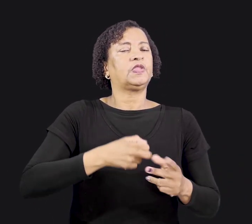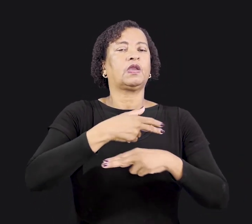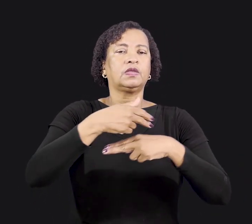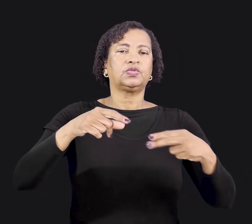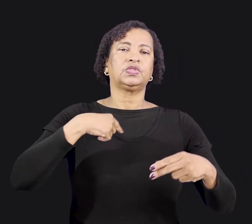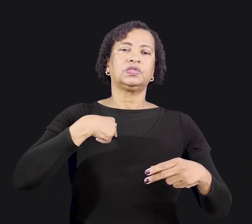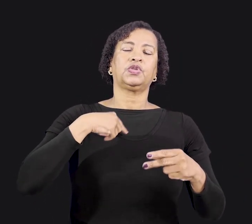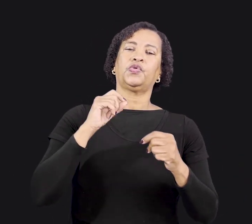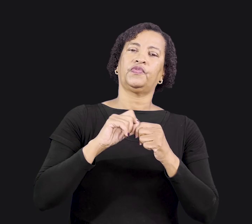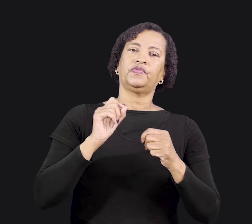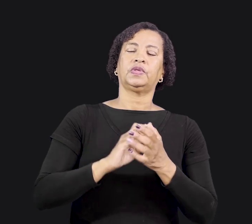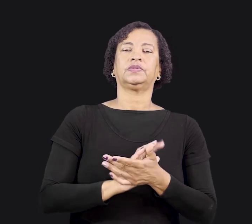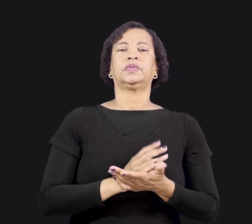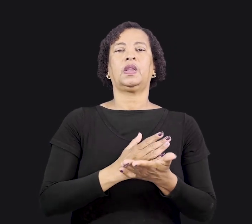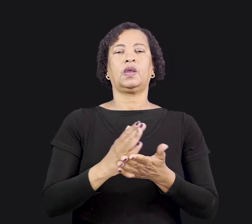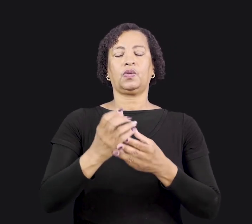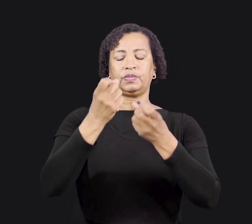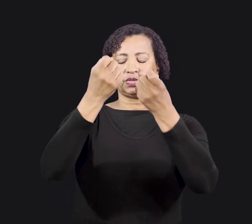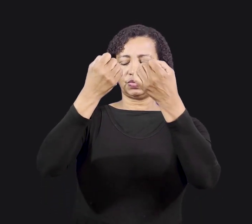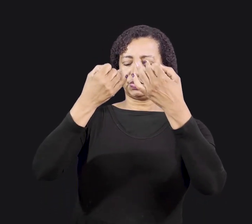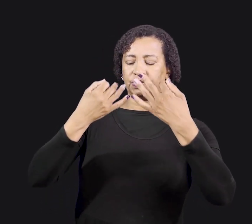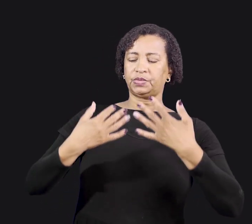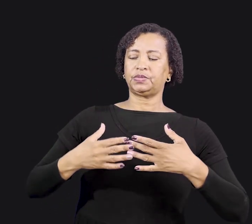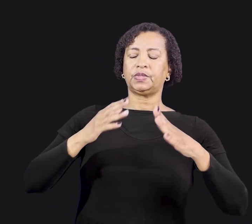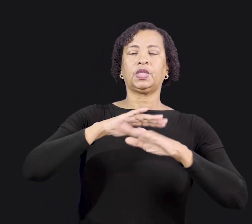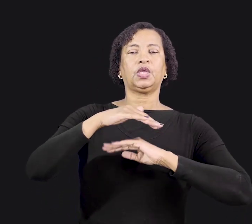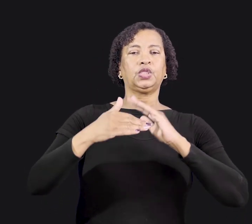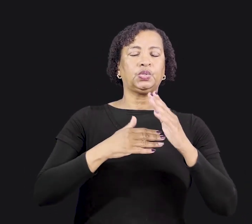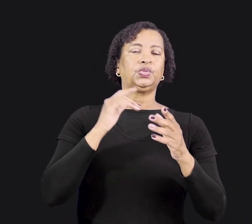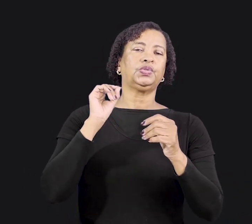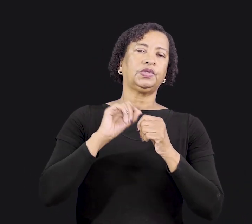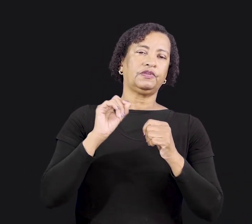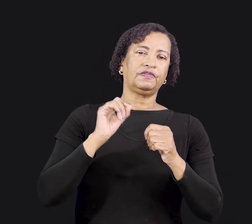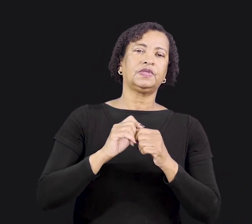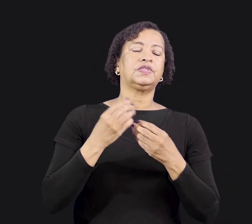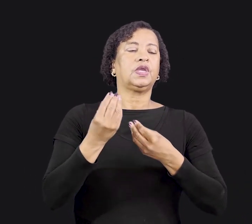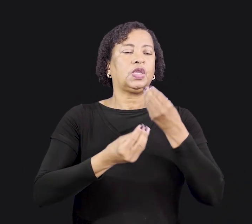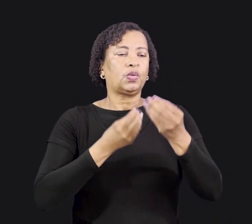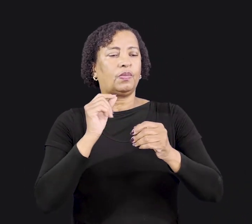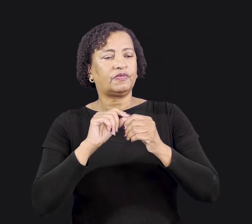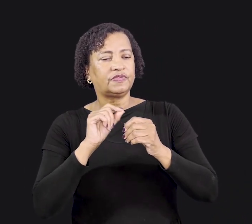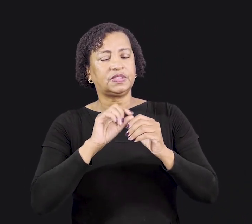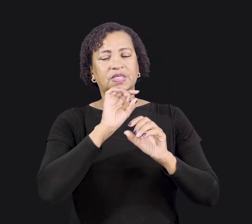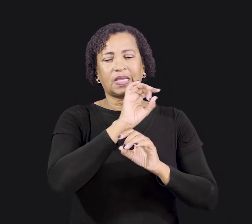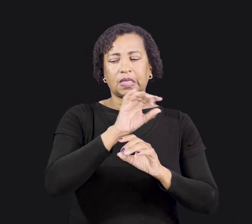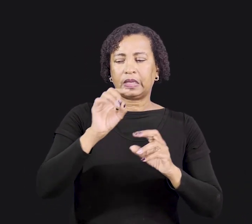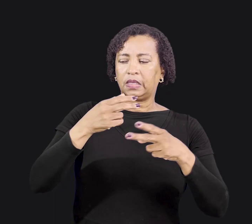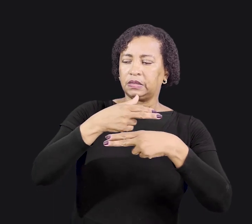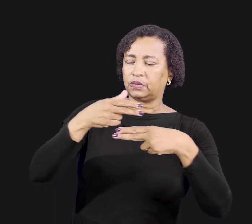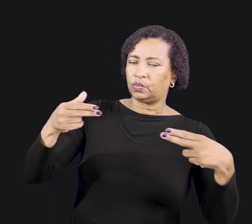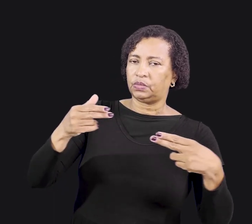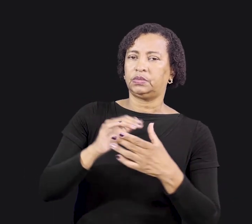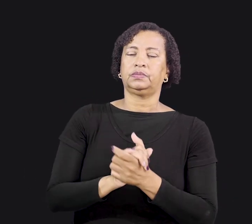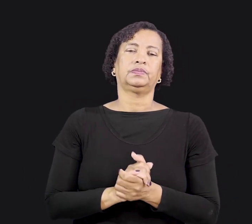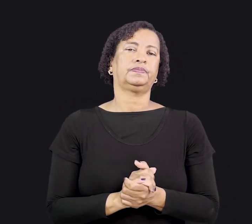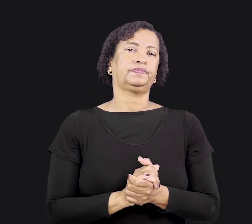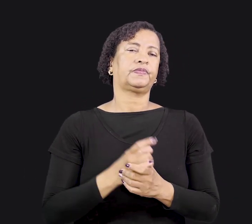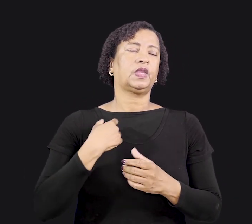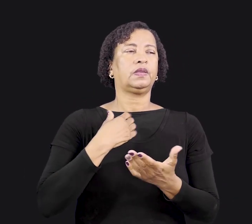faço. Ela começou a me contar tudo o que estava fazendo e como se dedicava a cada uma das suas atividades. Comecei